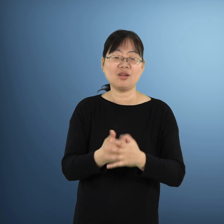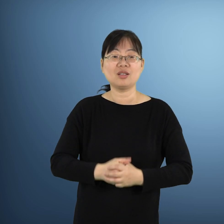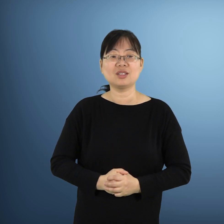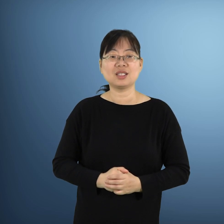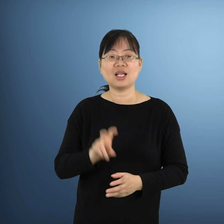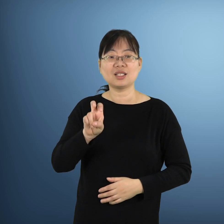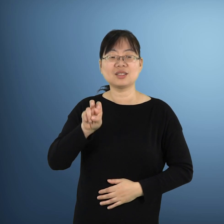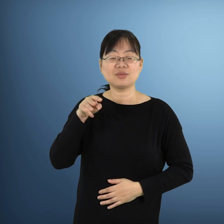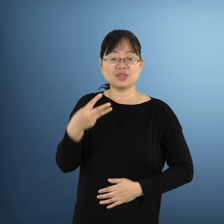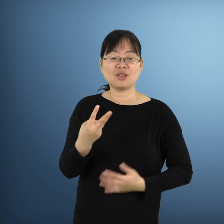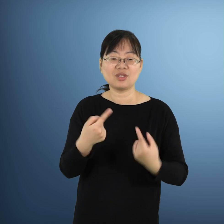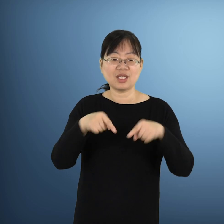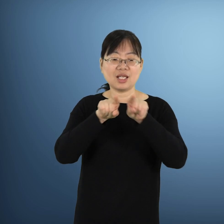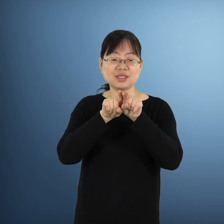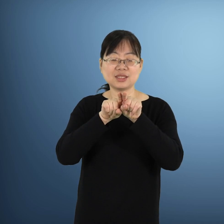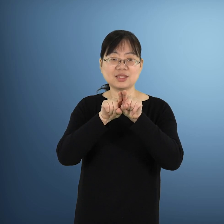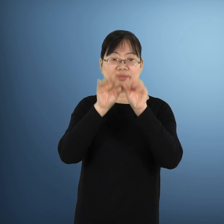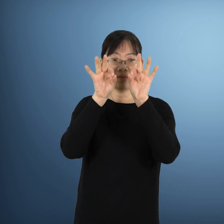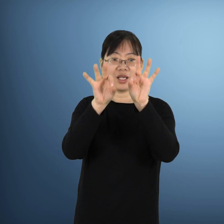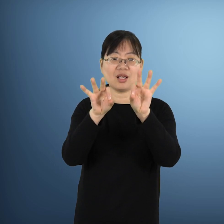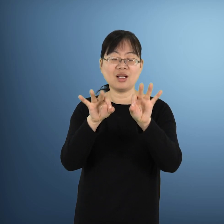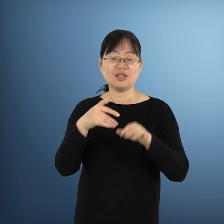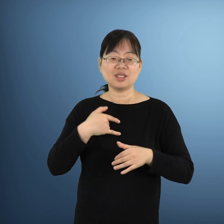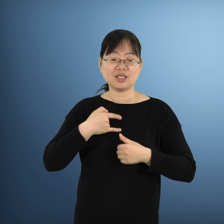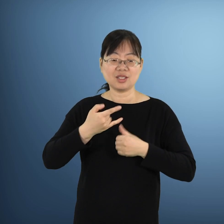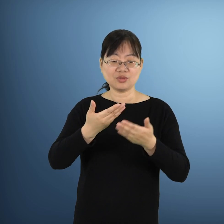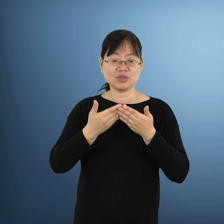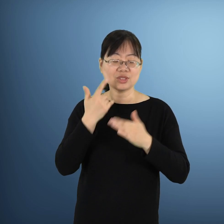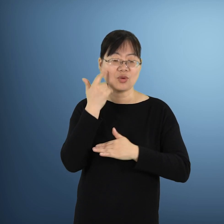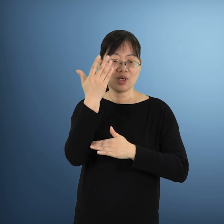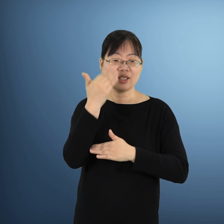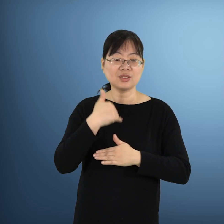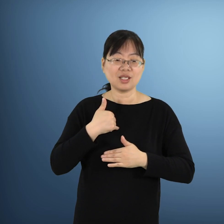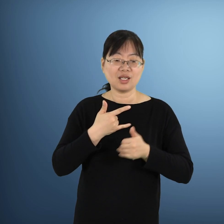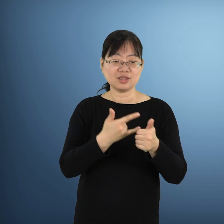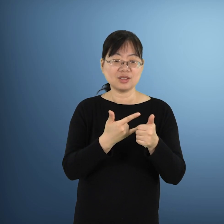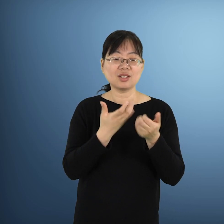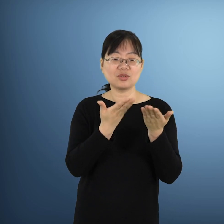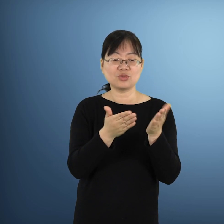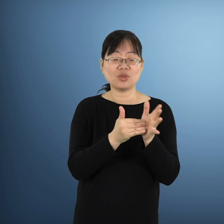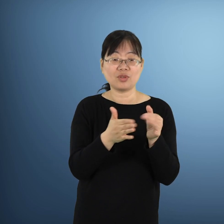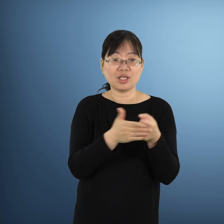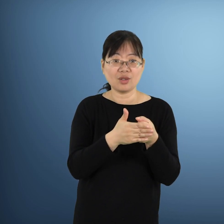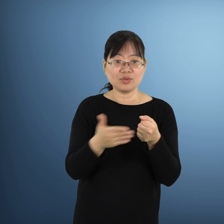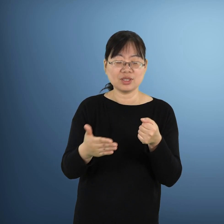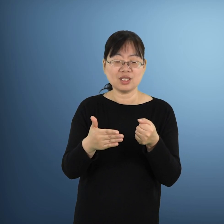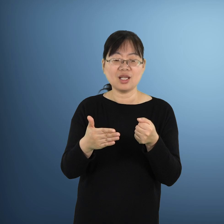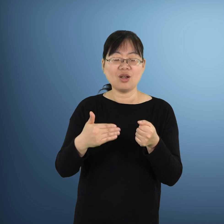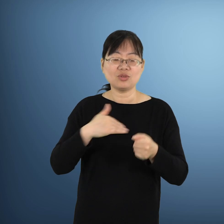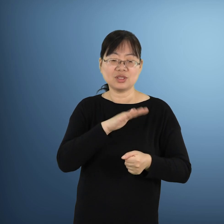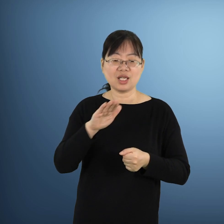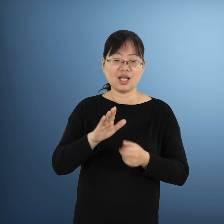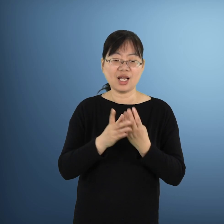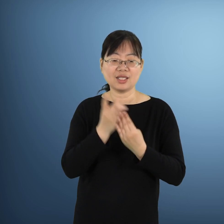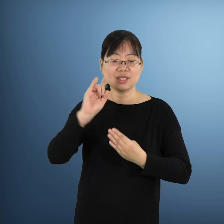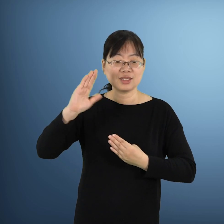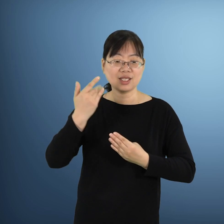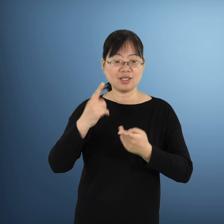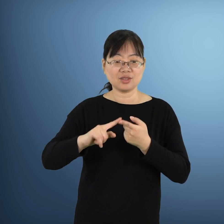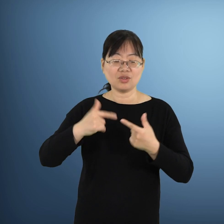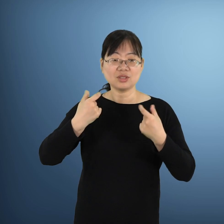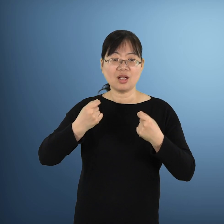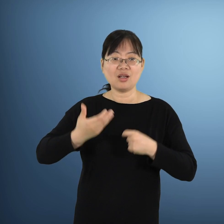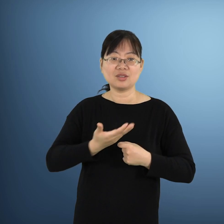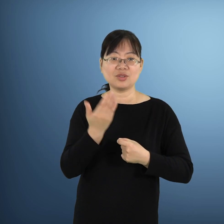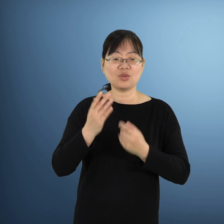자, 22절 다 같이 시작. 내게 주신 영광을 내가 그들에게 주었사오니 이는 우리가 하나가 된 것